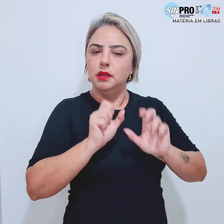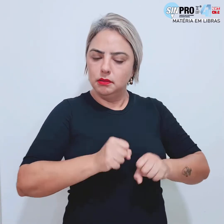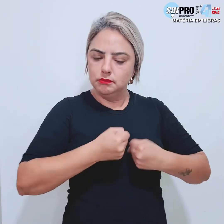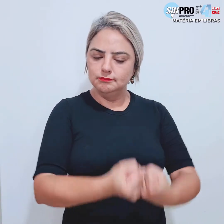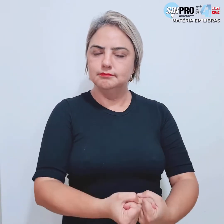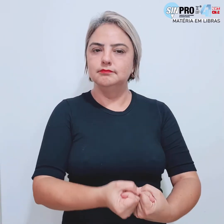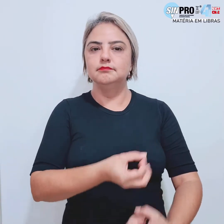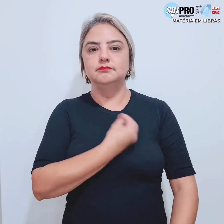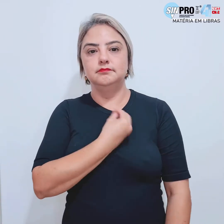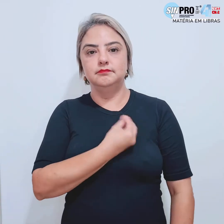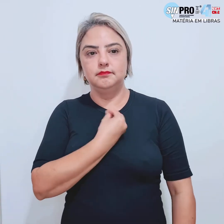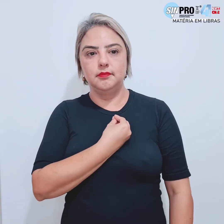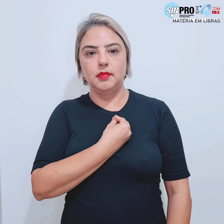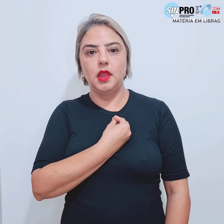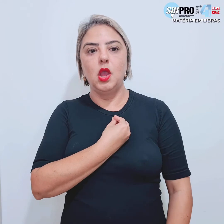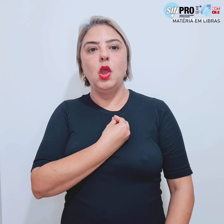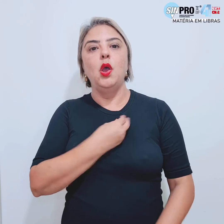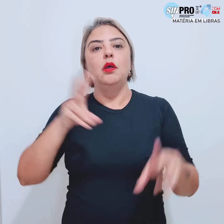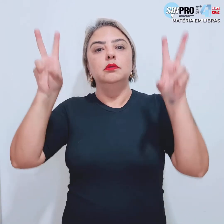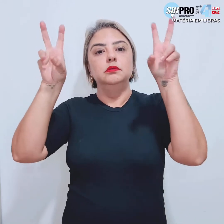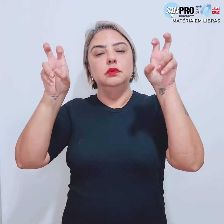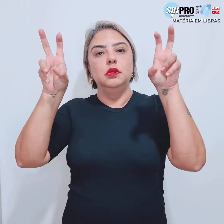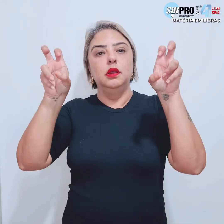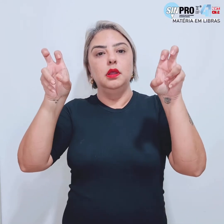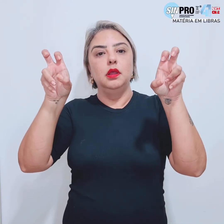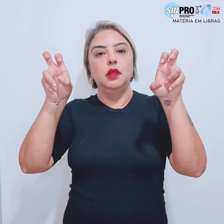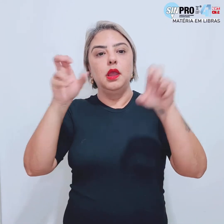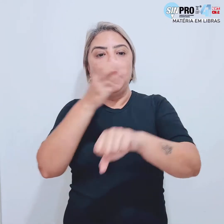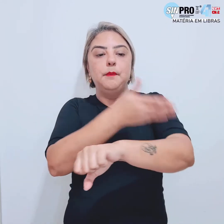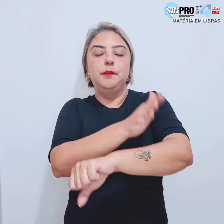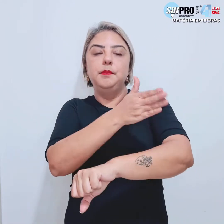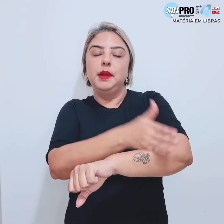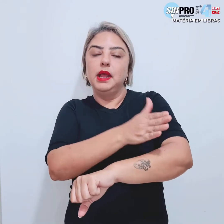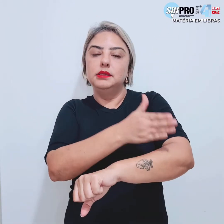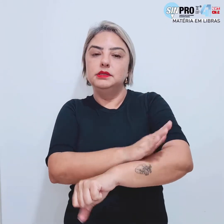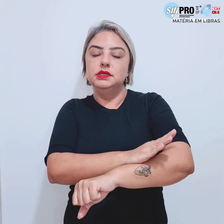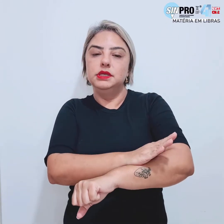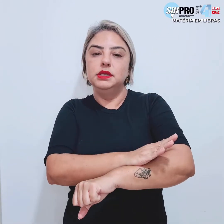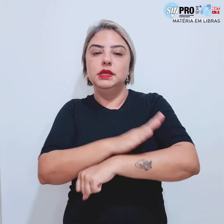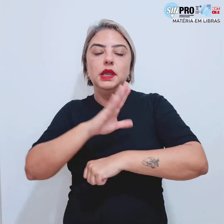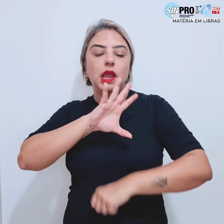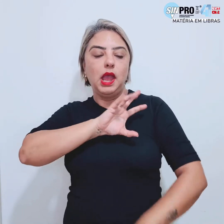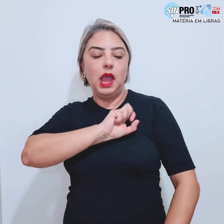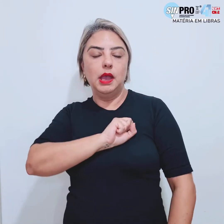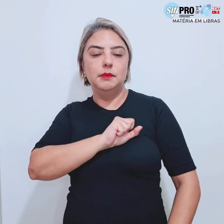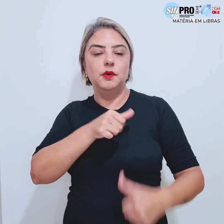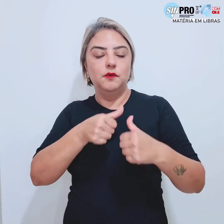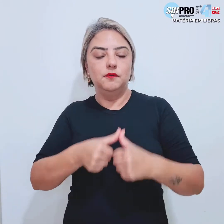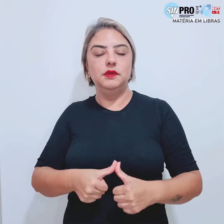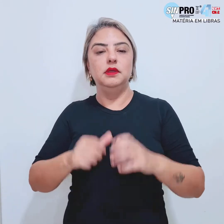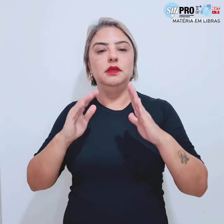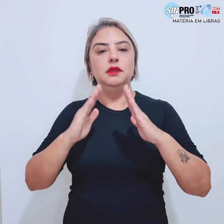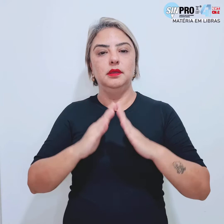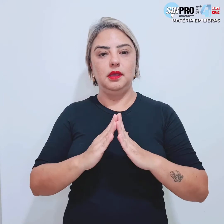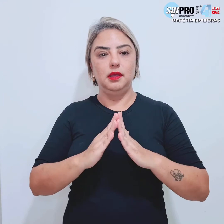à vida, intitulada Pratique um ato de amor, fique em casa,